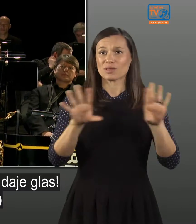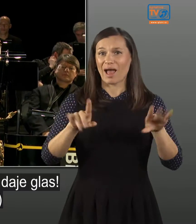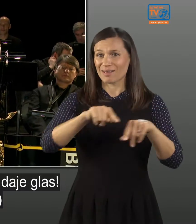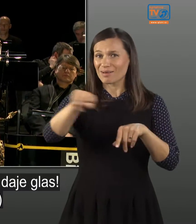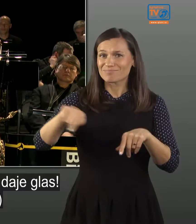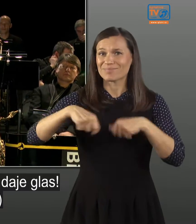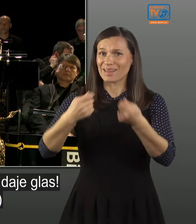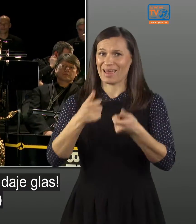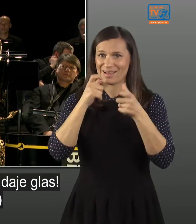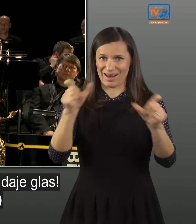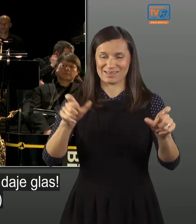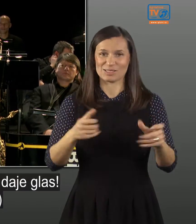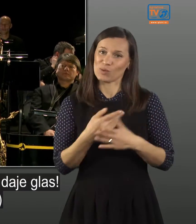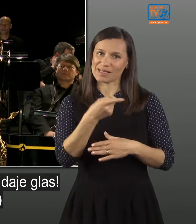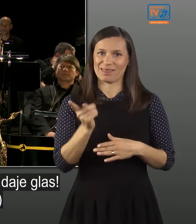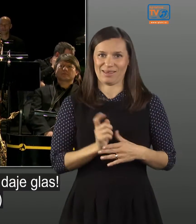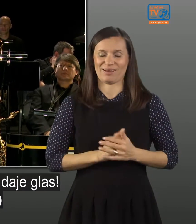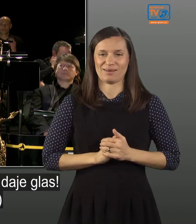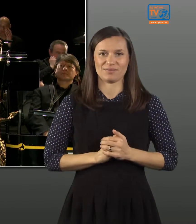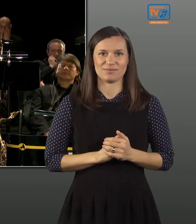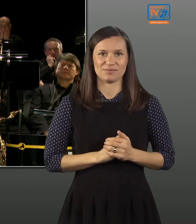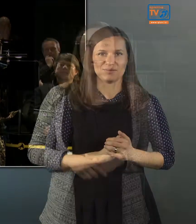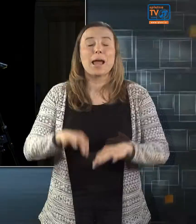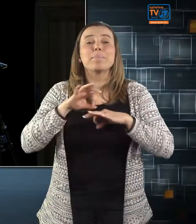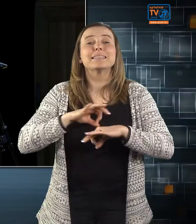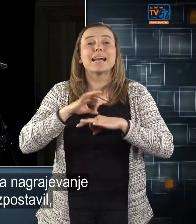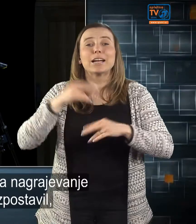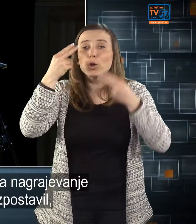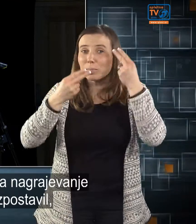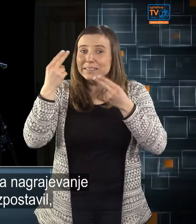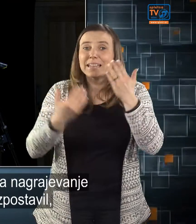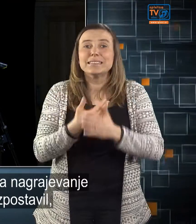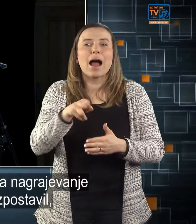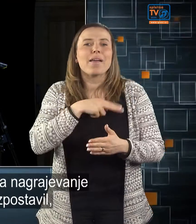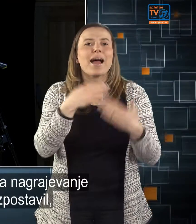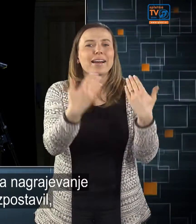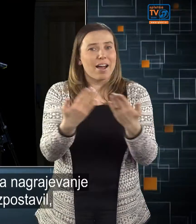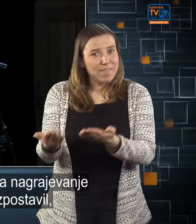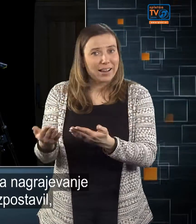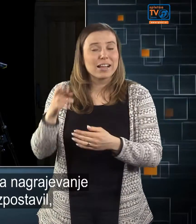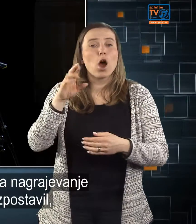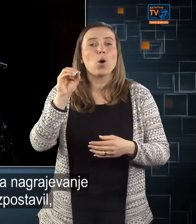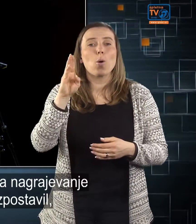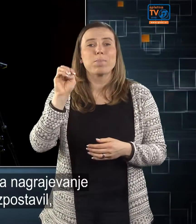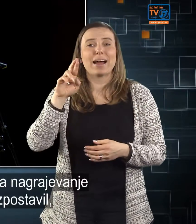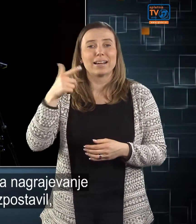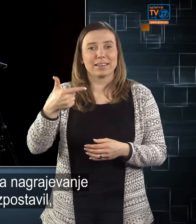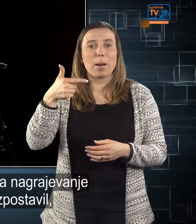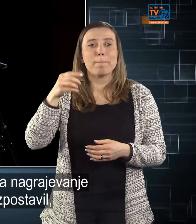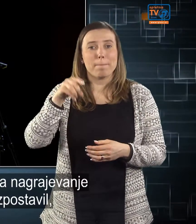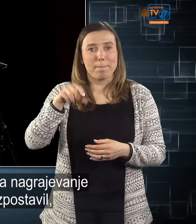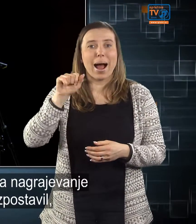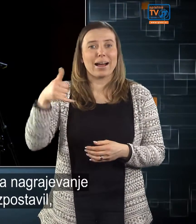ta oddaja pa jim daje glas, tako da to je za njih. Predsednik komisije za nagrajevanje Robert Pajk